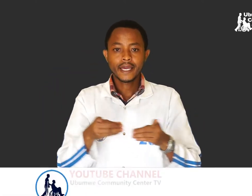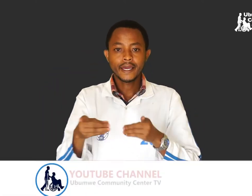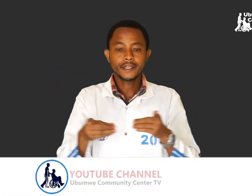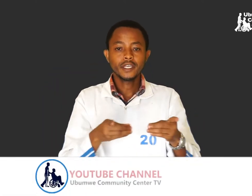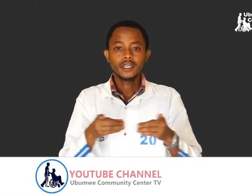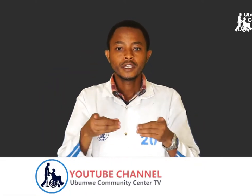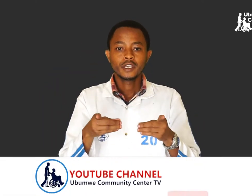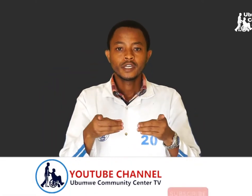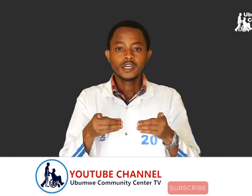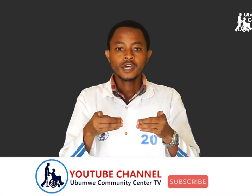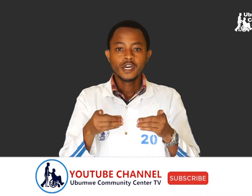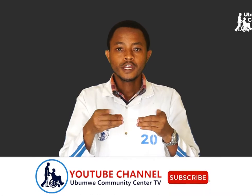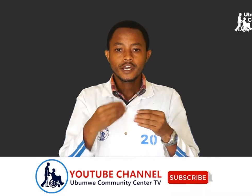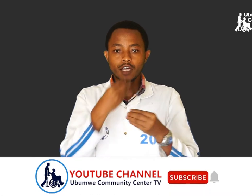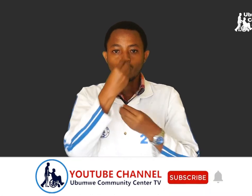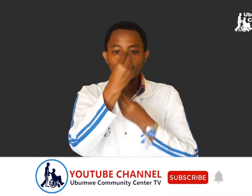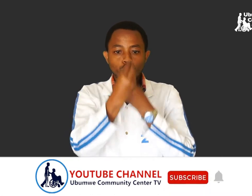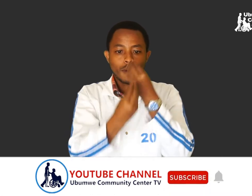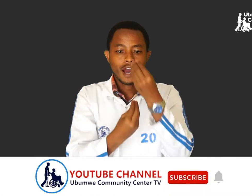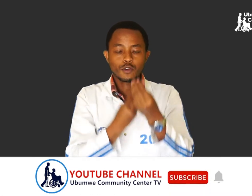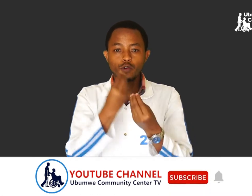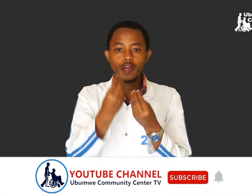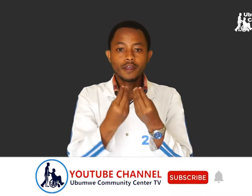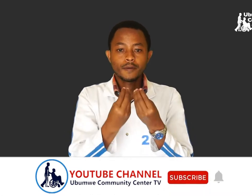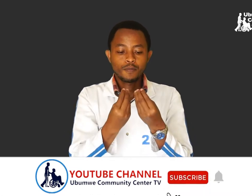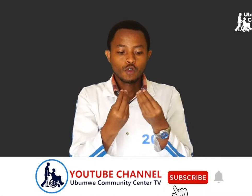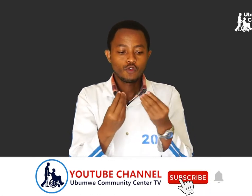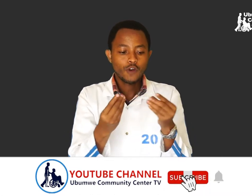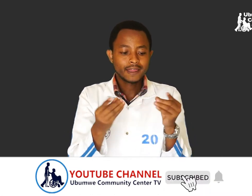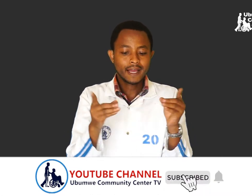directeri. Reka tubisobanuye, ufata